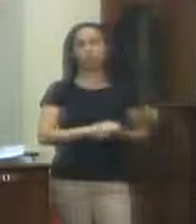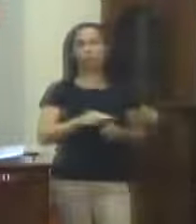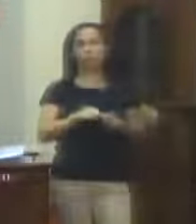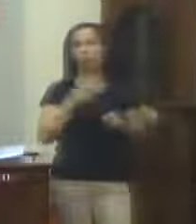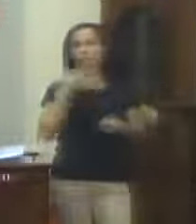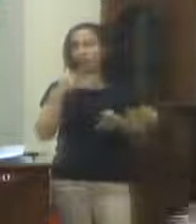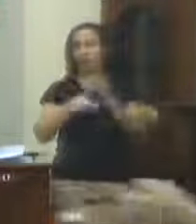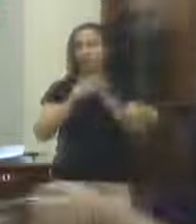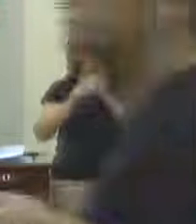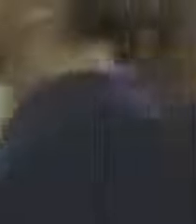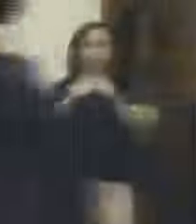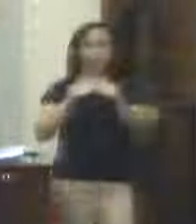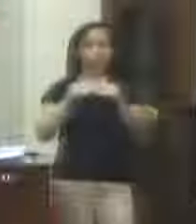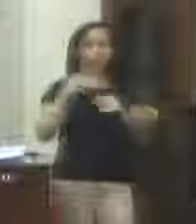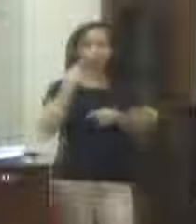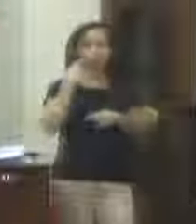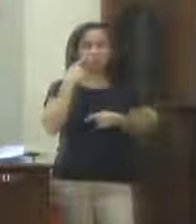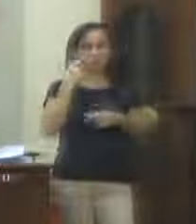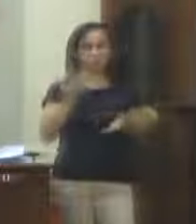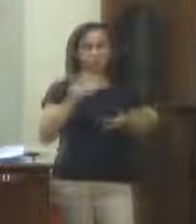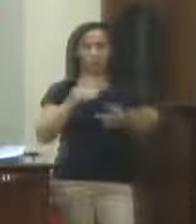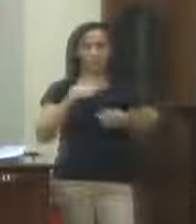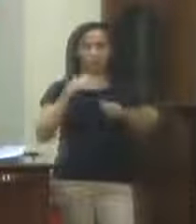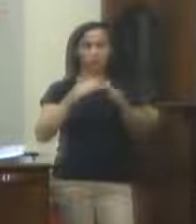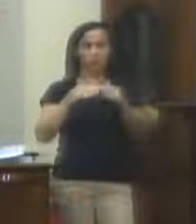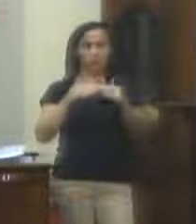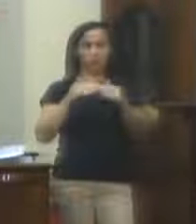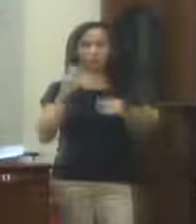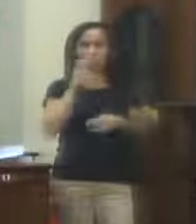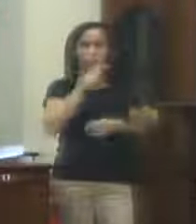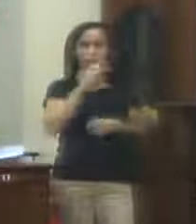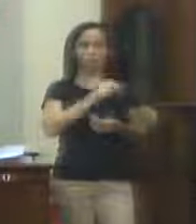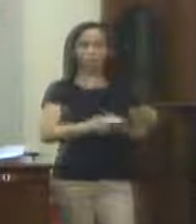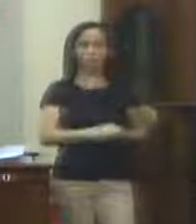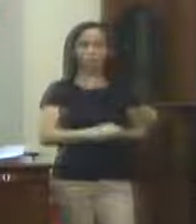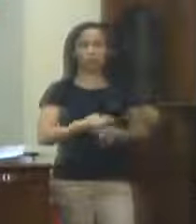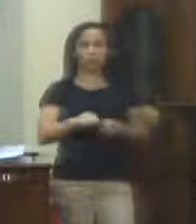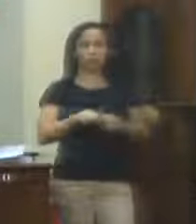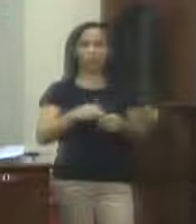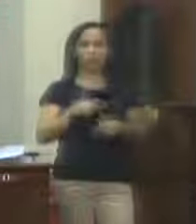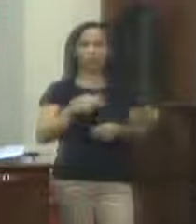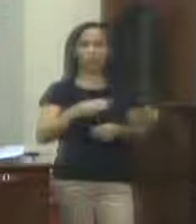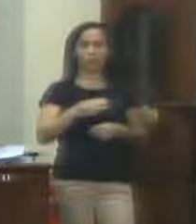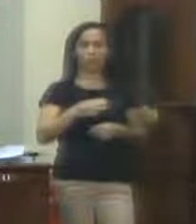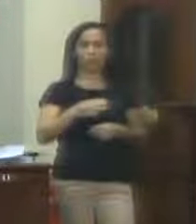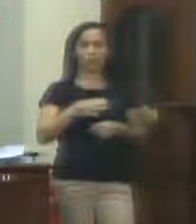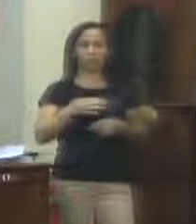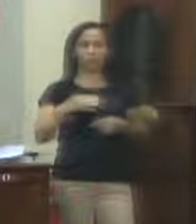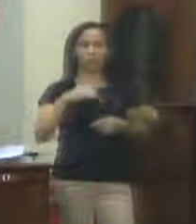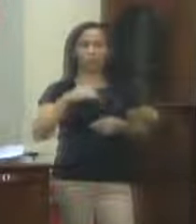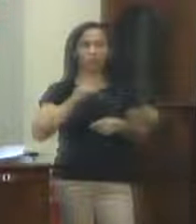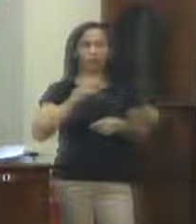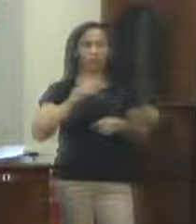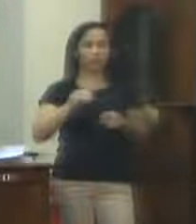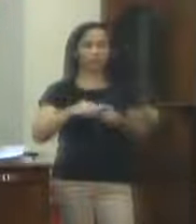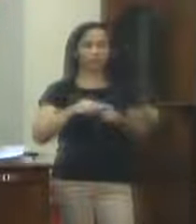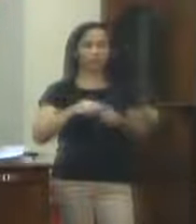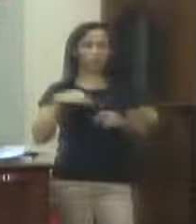venho solicitar o atendimento do presente indicação em caráter de urgência. Sala de Sessões, 14 de março de 2019, vereadora Michele